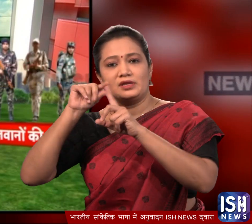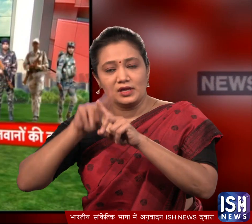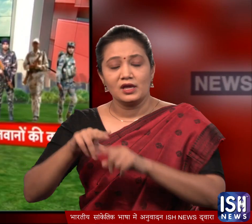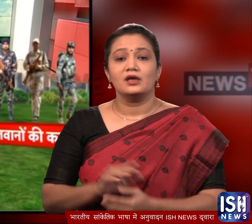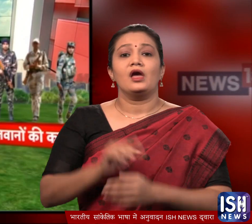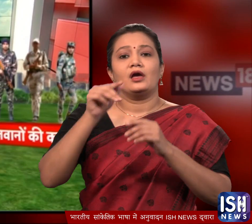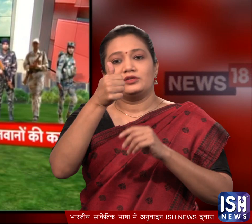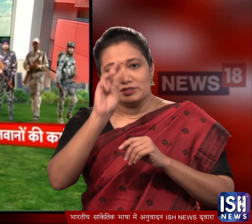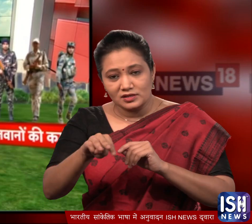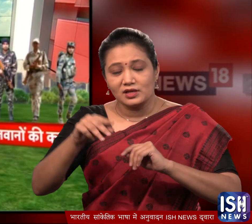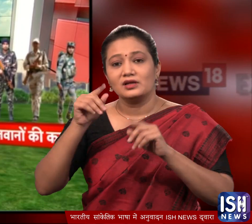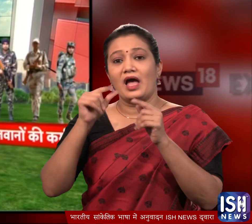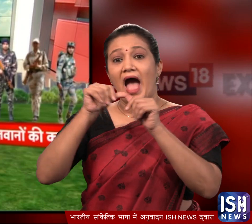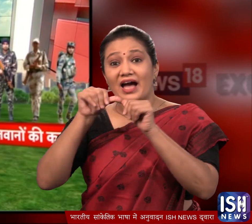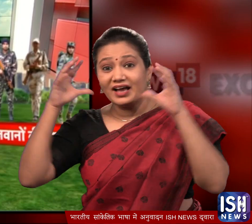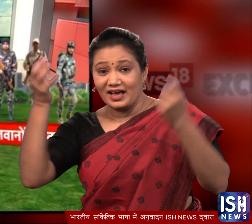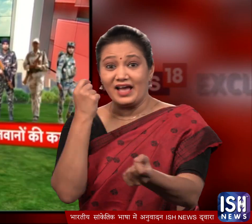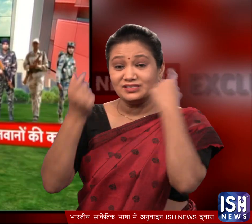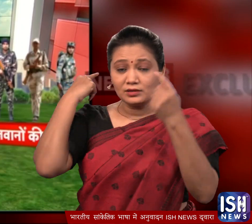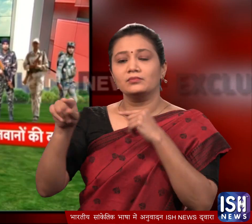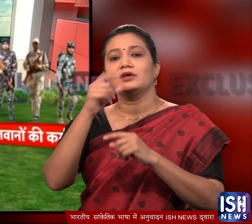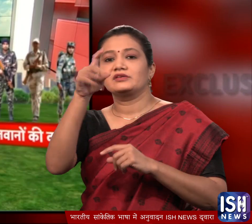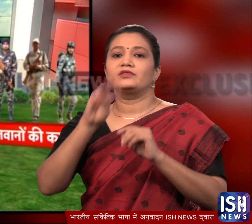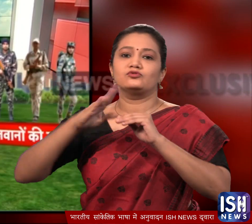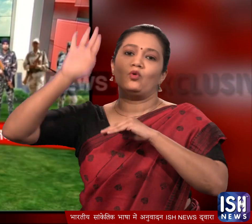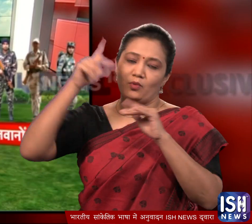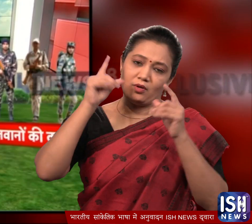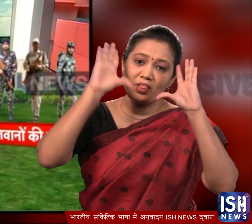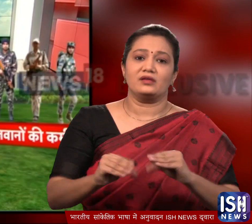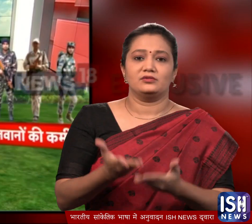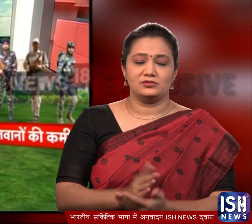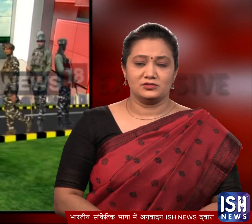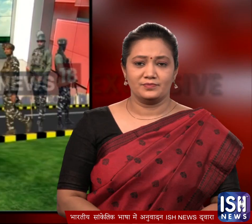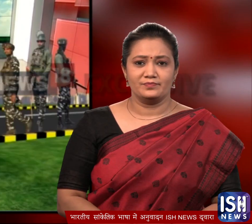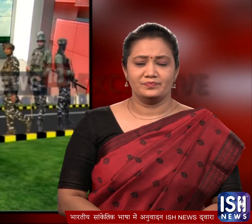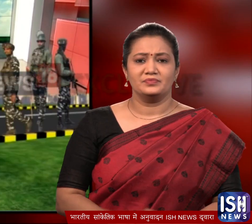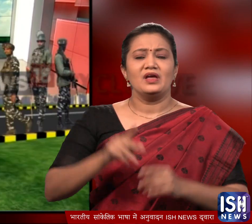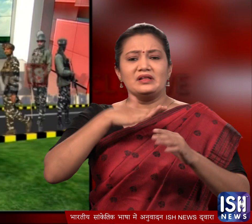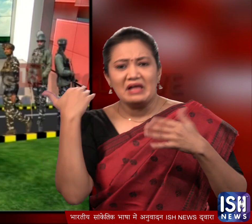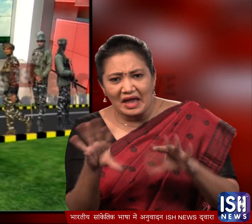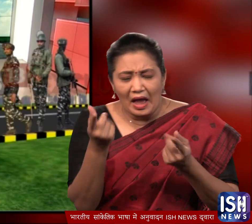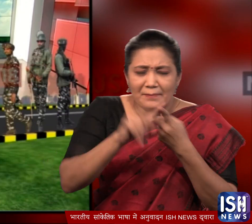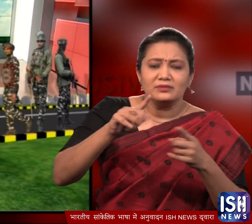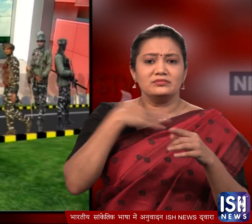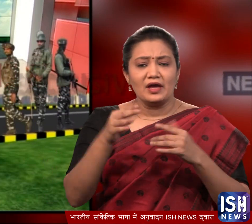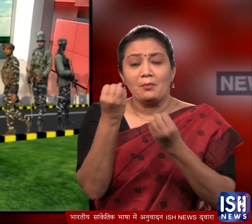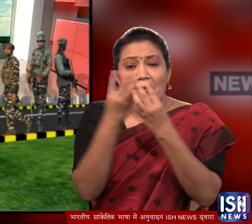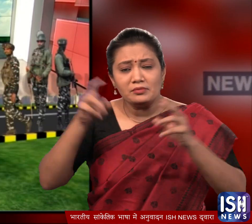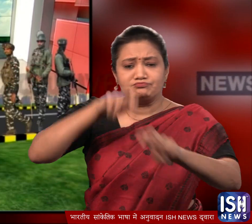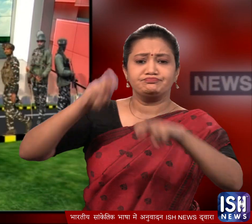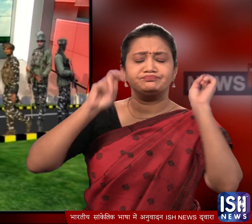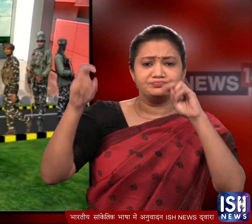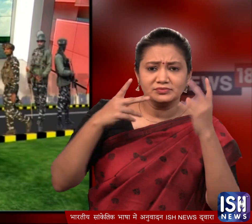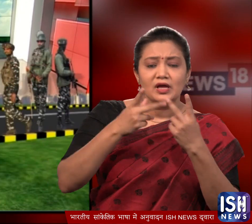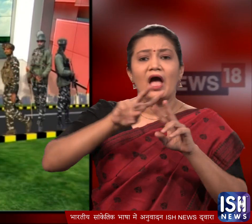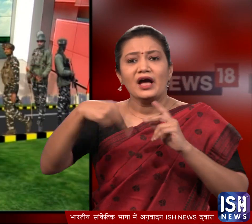और असम राइफल्स में 7,000 से भी ज्यादा जवानों की कमी है, जिसके पीछे जवानों की असमय मौत, बड़ी तादाद में नौकरी